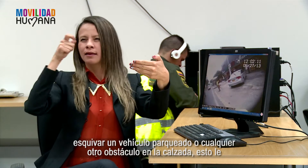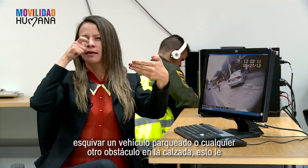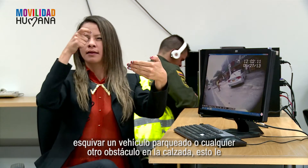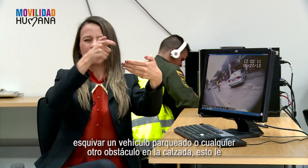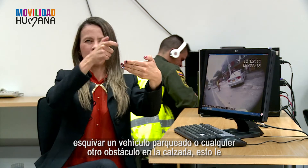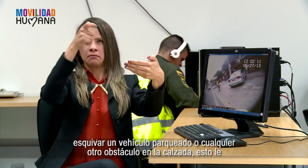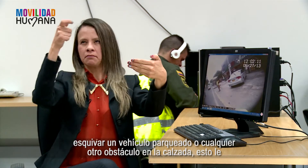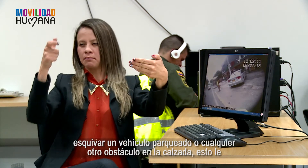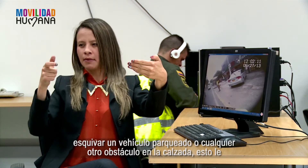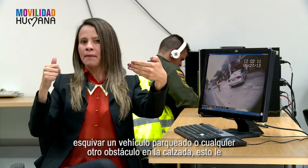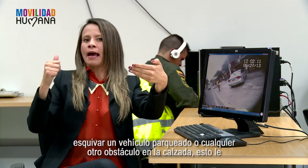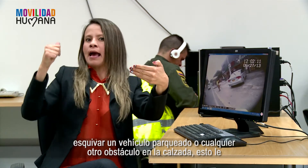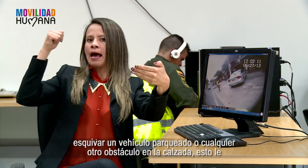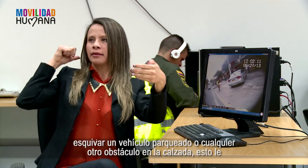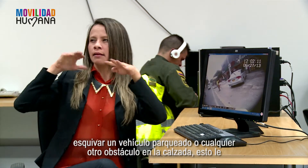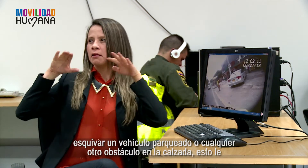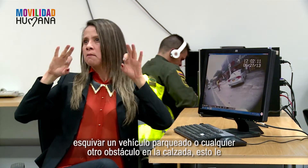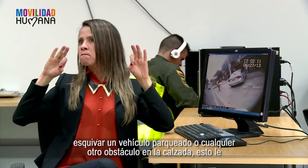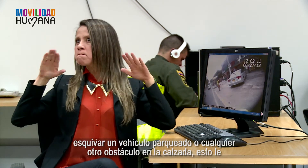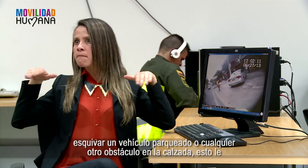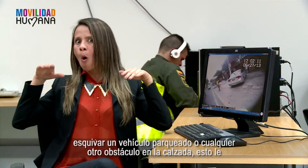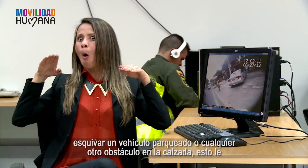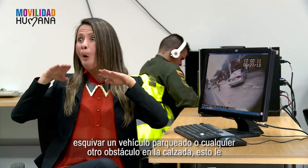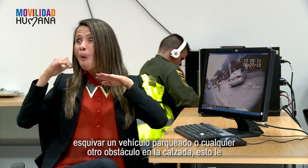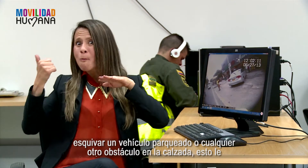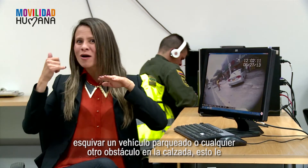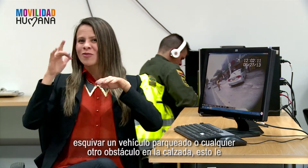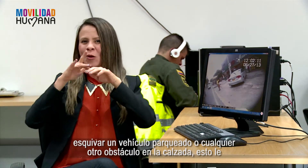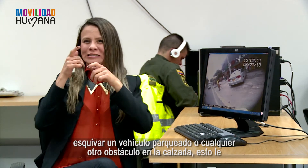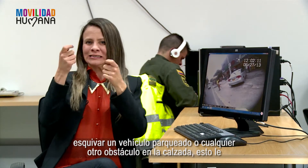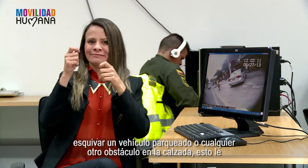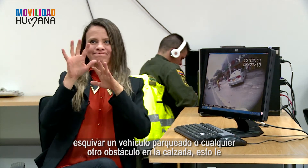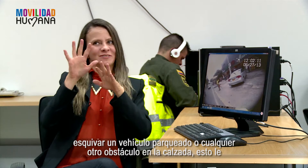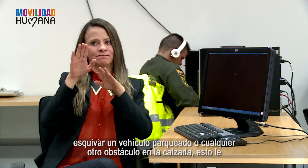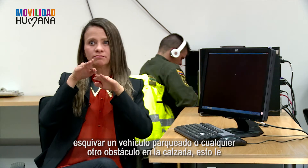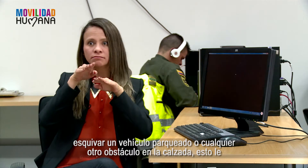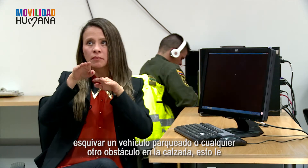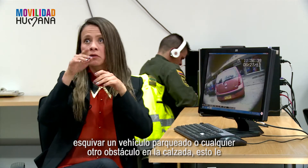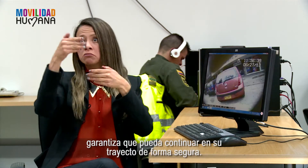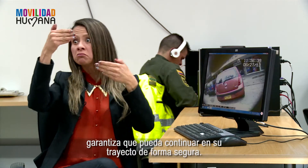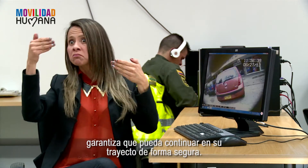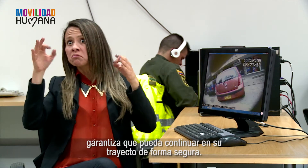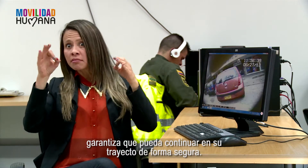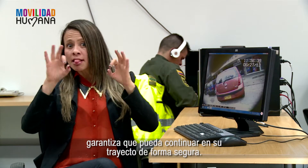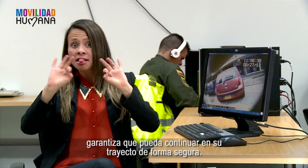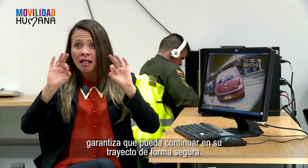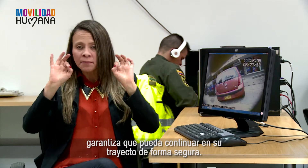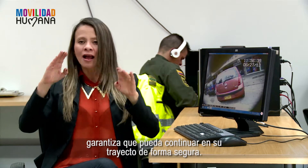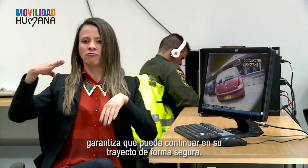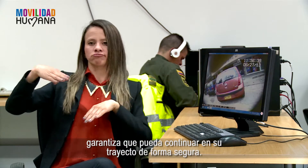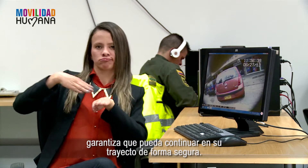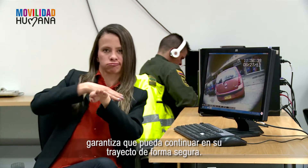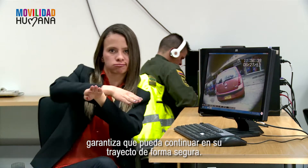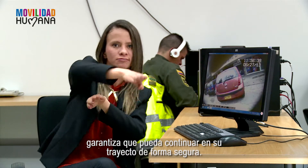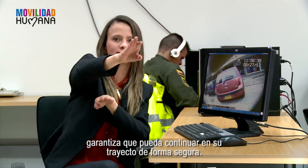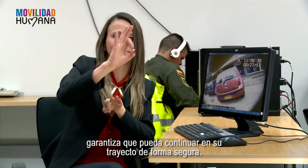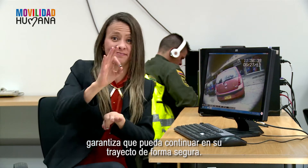esquivar un vehículo parqueado o cualquier otro obstáculo en la calzada, esto le garantiza que pueda continuar en su